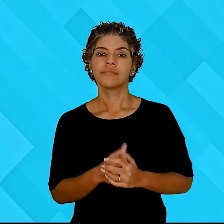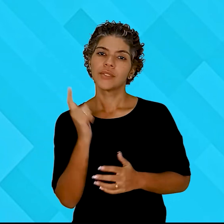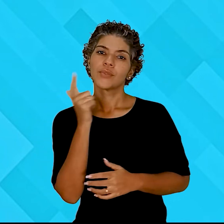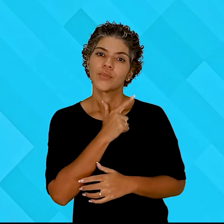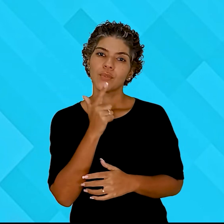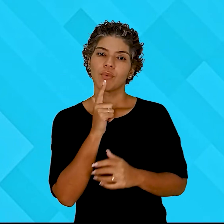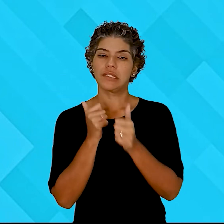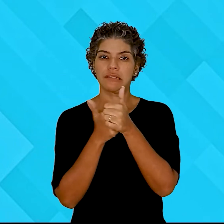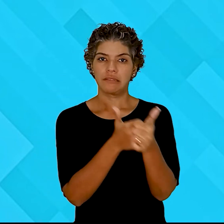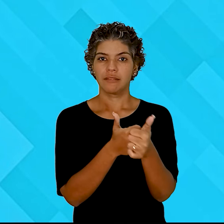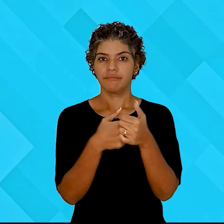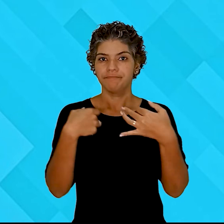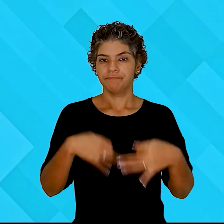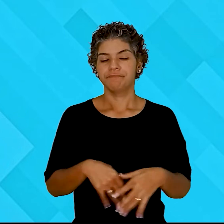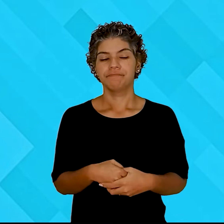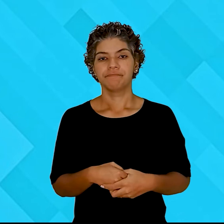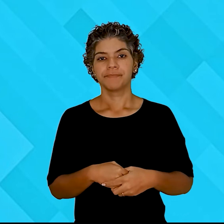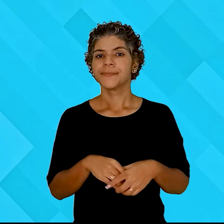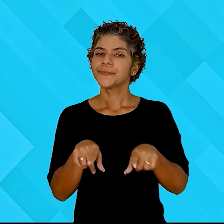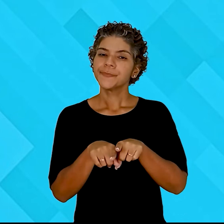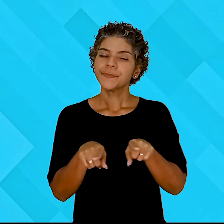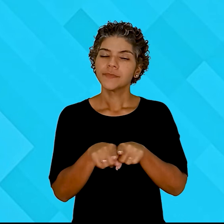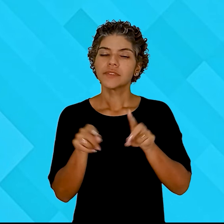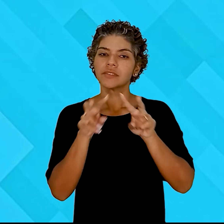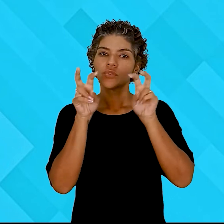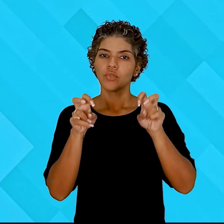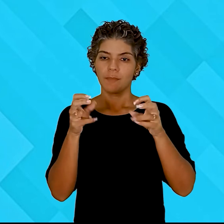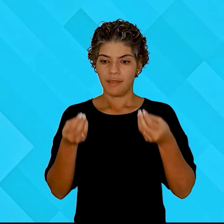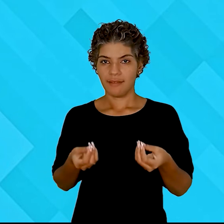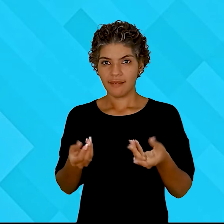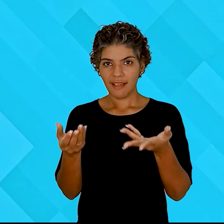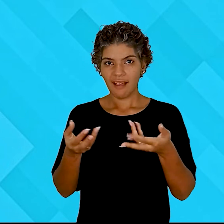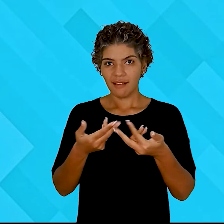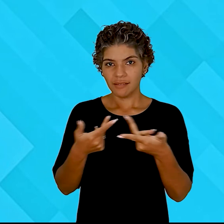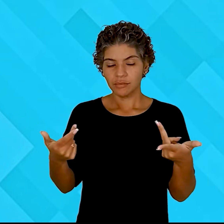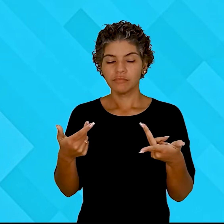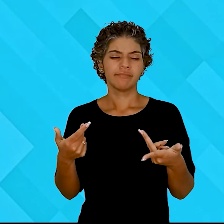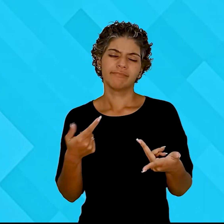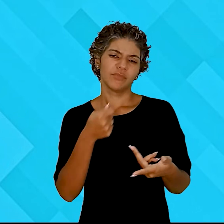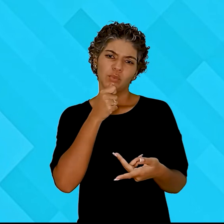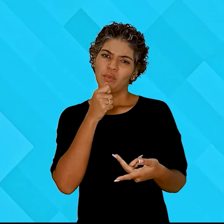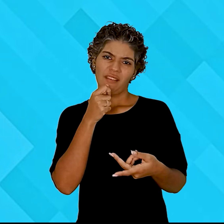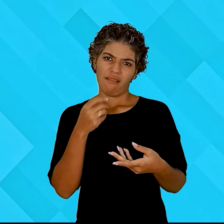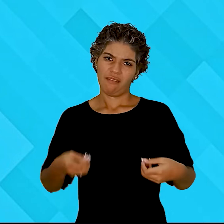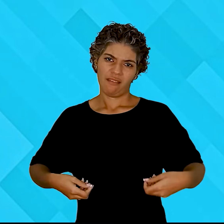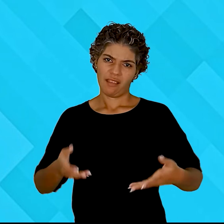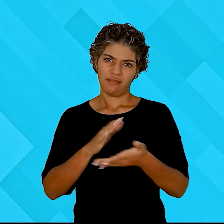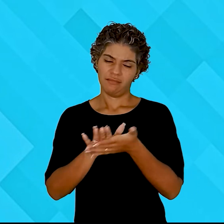essa questão. Já sobre os custos, não existe um custo para a abertura do